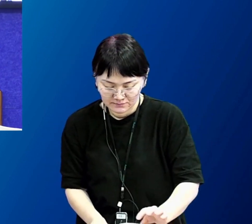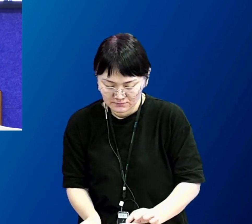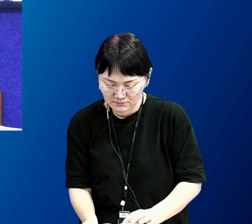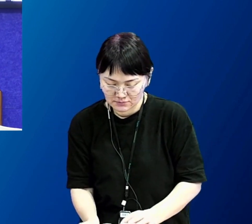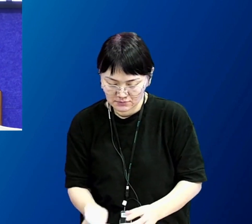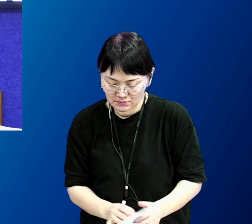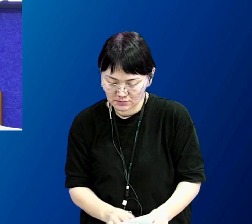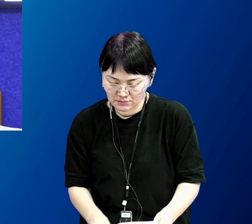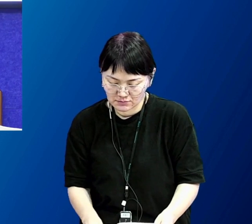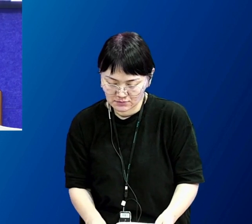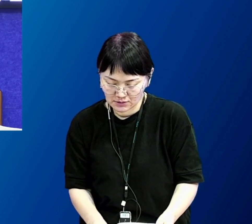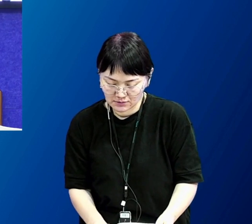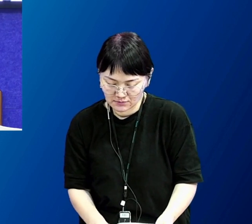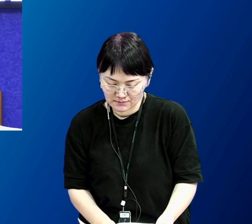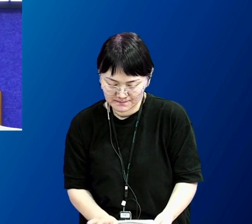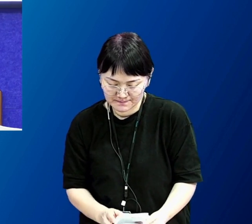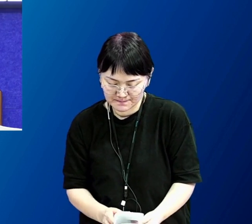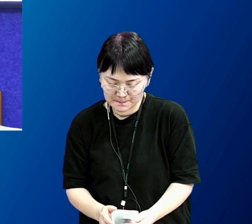галат 5